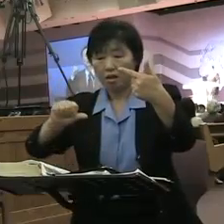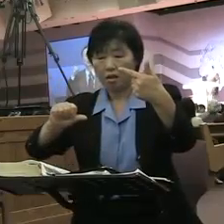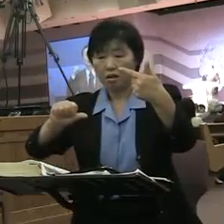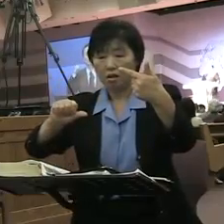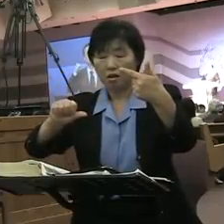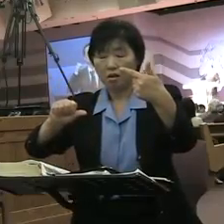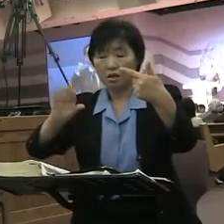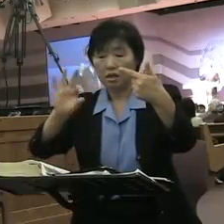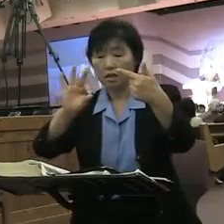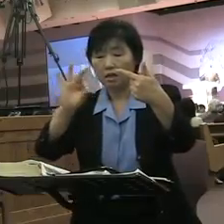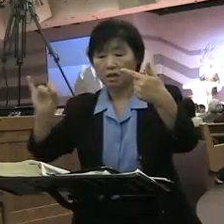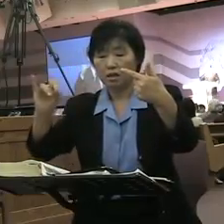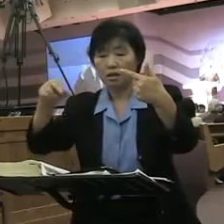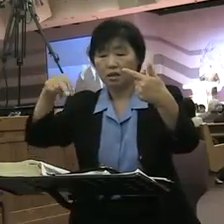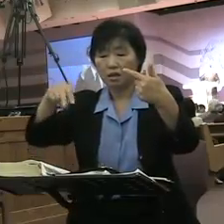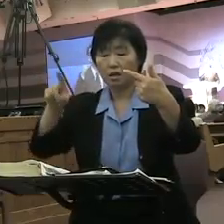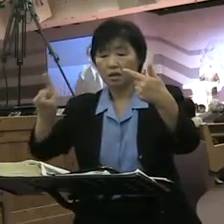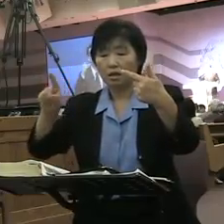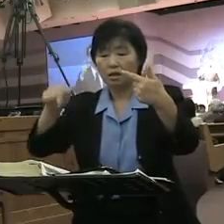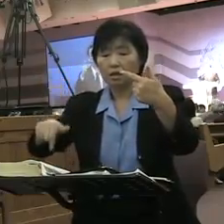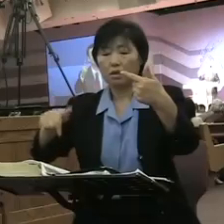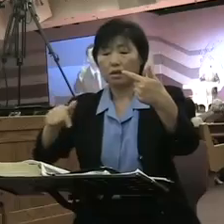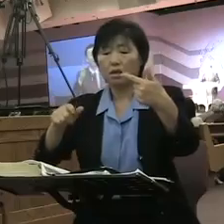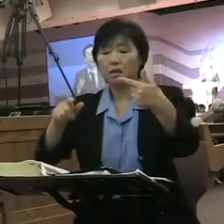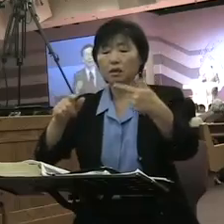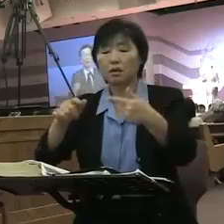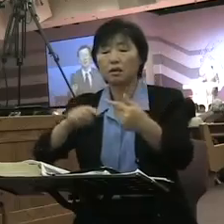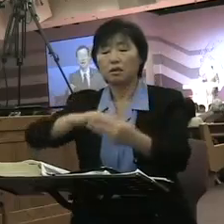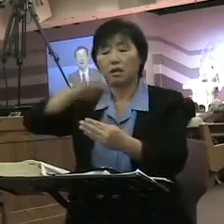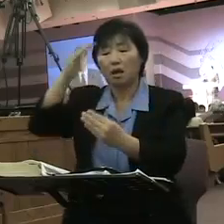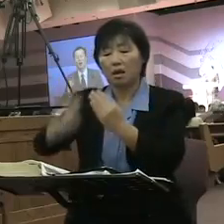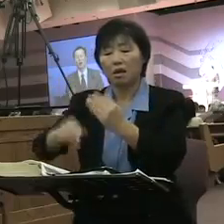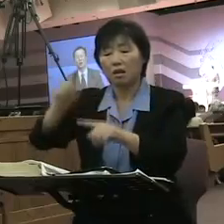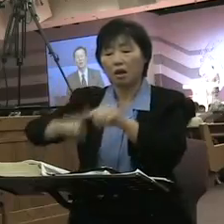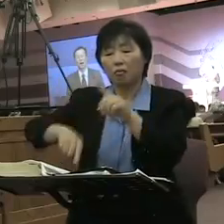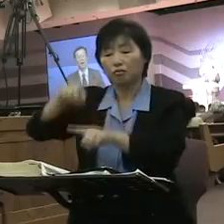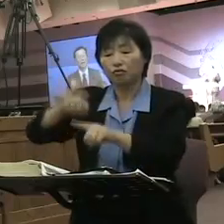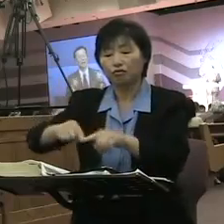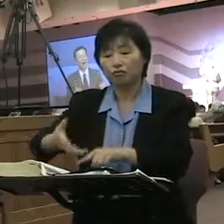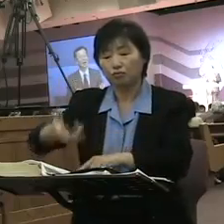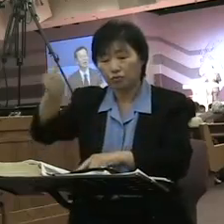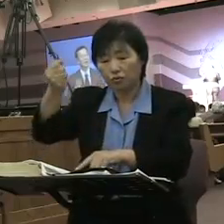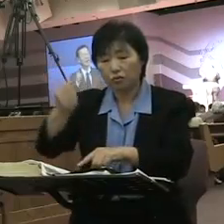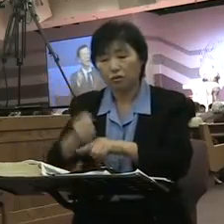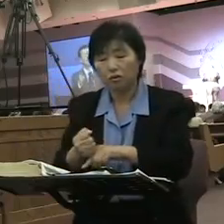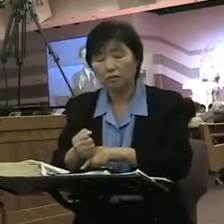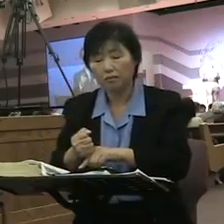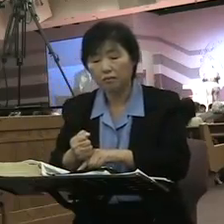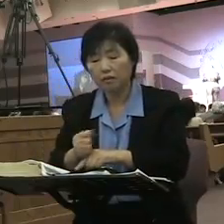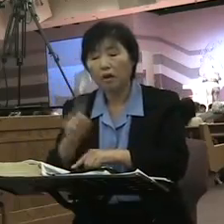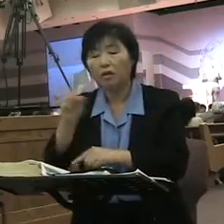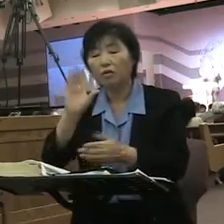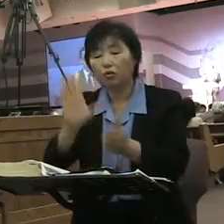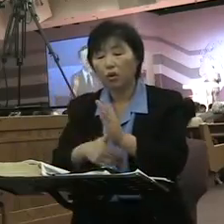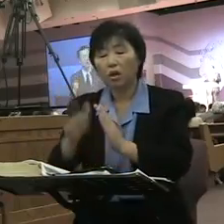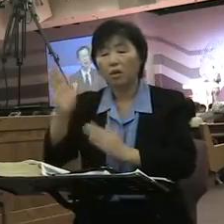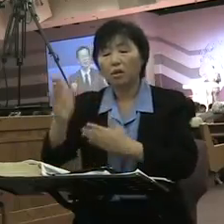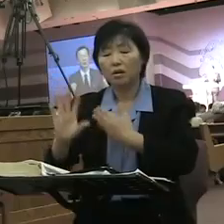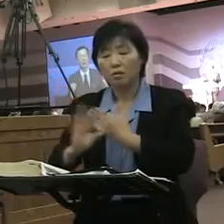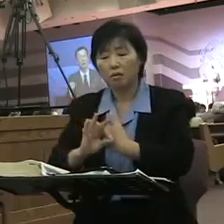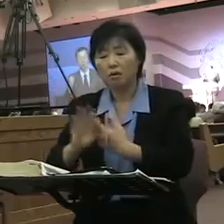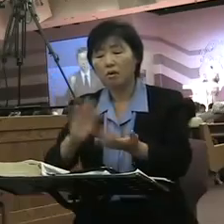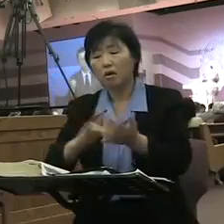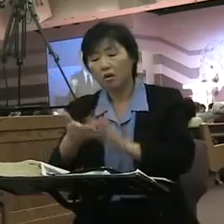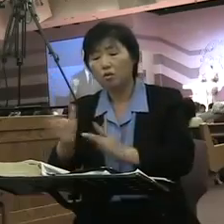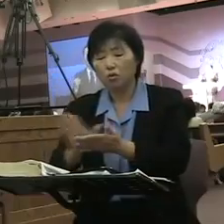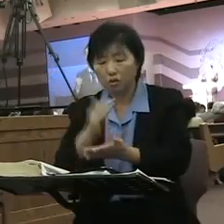나무를 들고 산에 올라갑니다. 언제 때가 되면은 하나님의 어린 양, 하나님의 아들 예수 그리스도께서 나무를